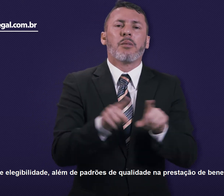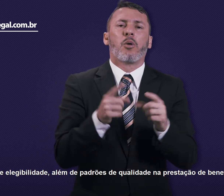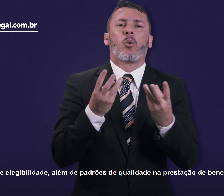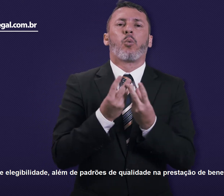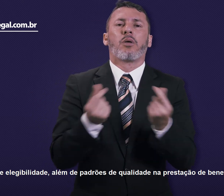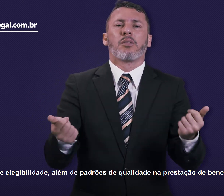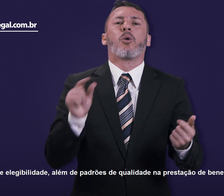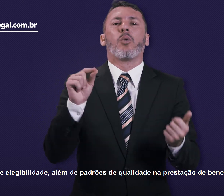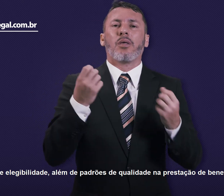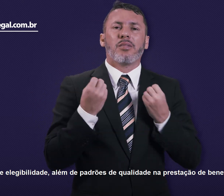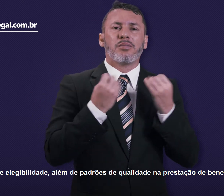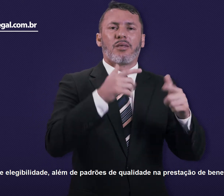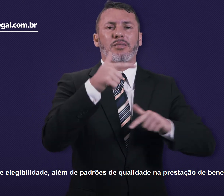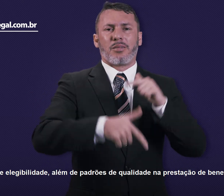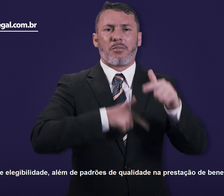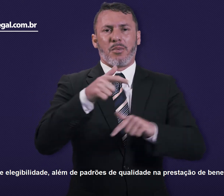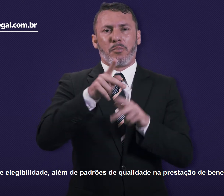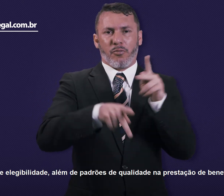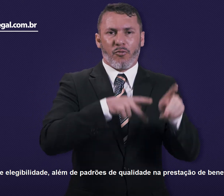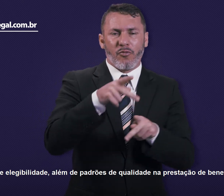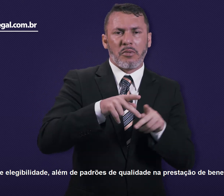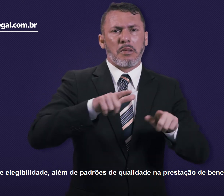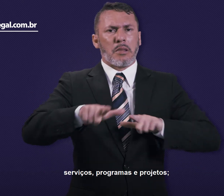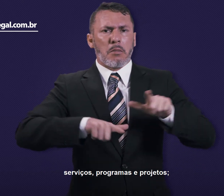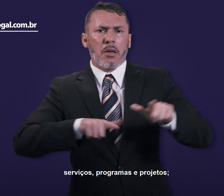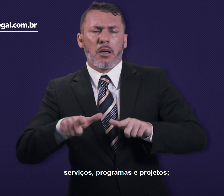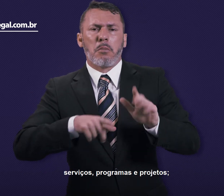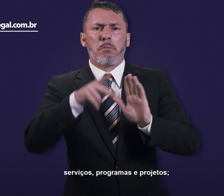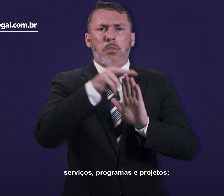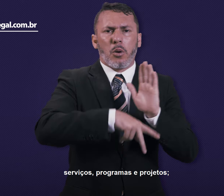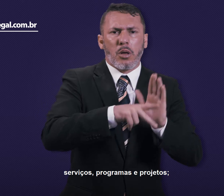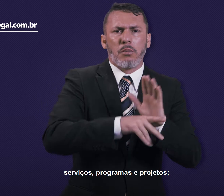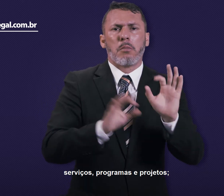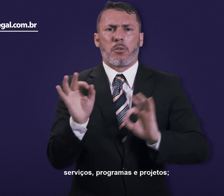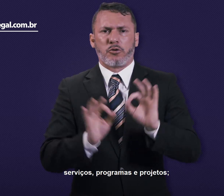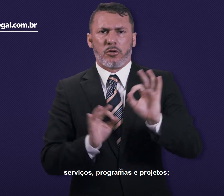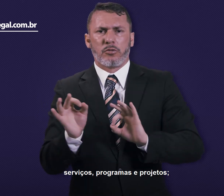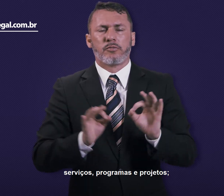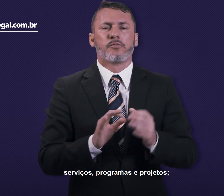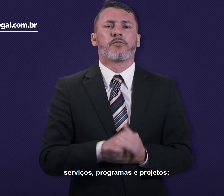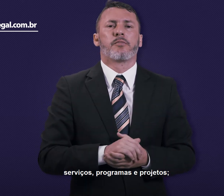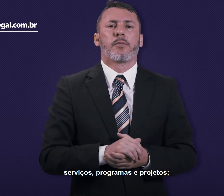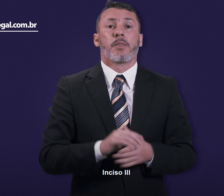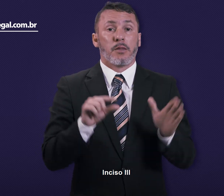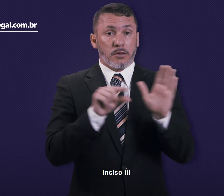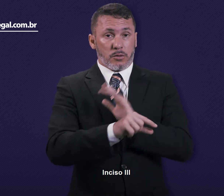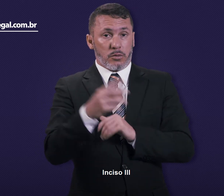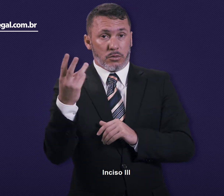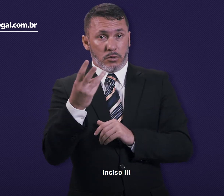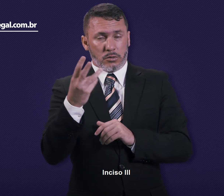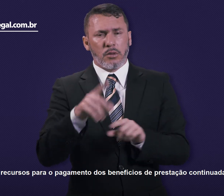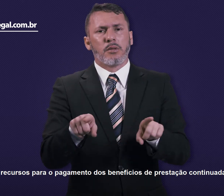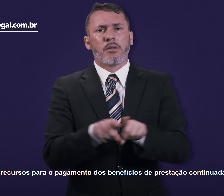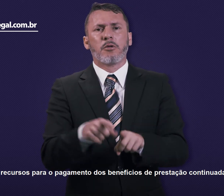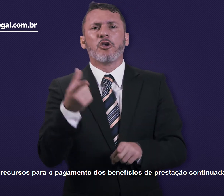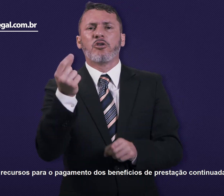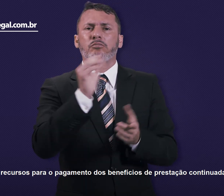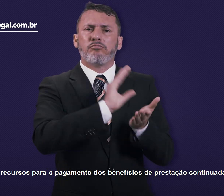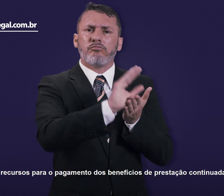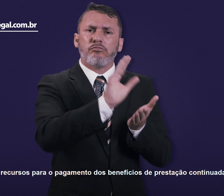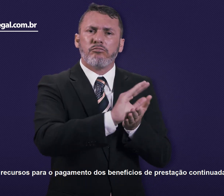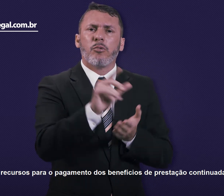de padrões de qualidade na prestação de benefícios, serviços, programas e projetos. Inciso 3.